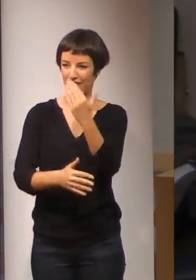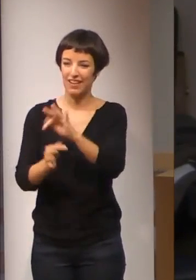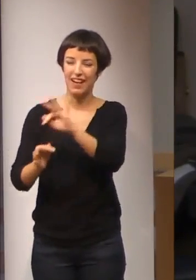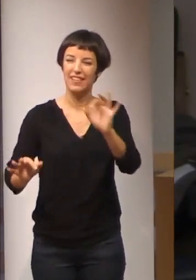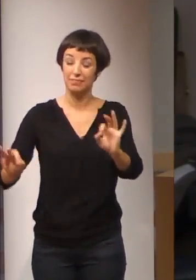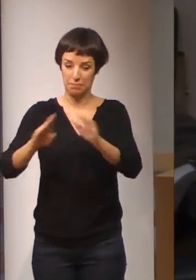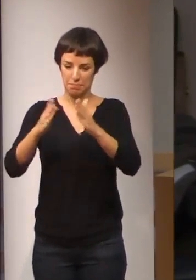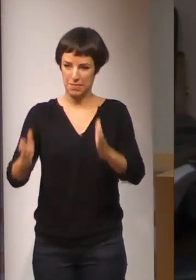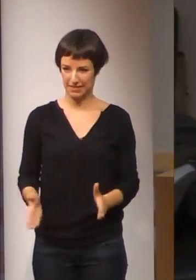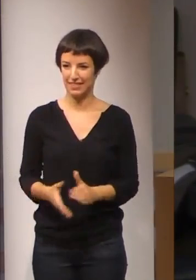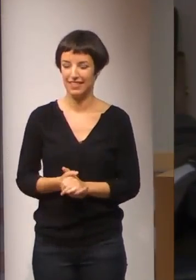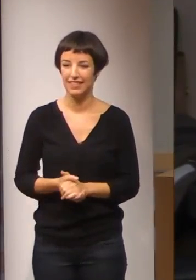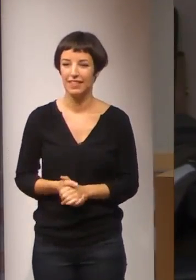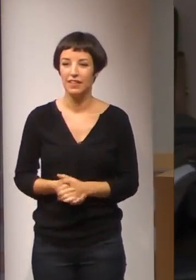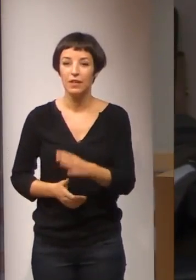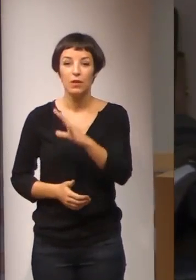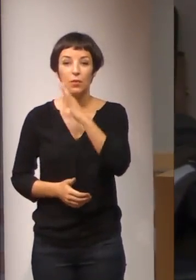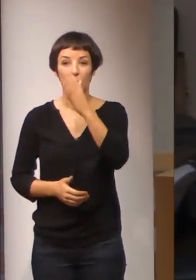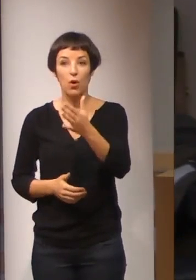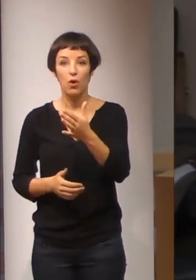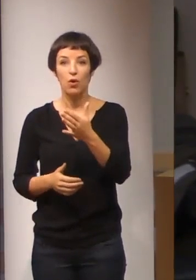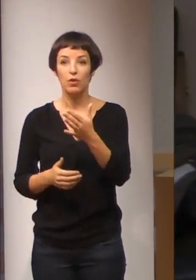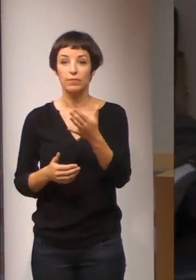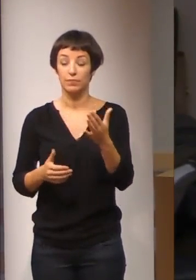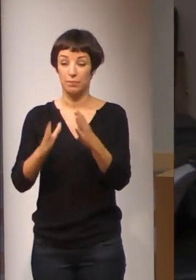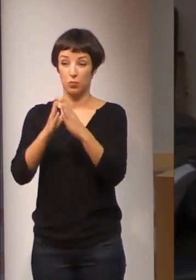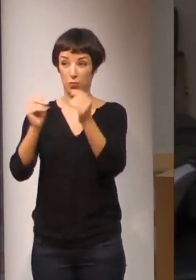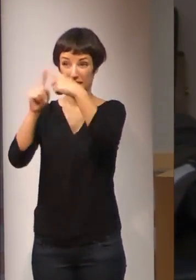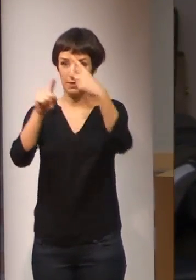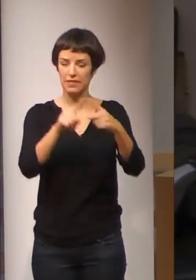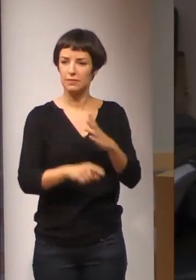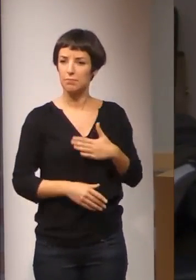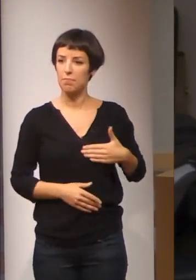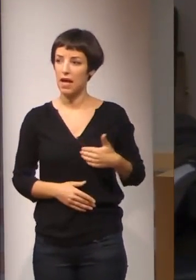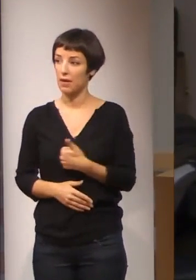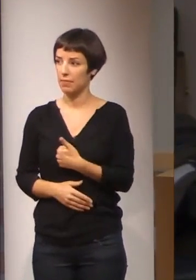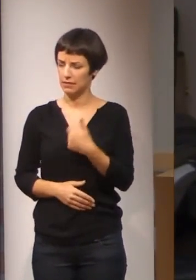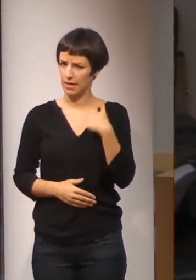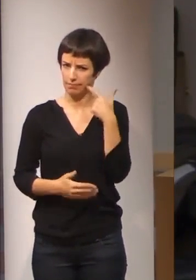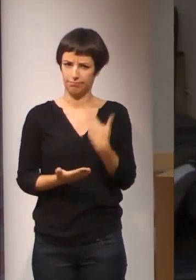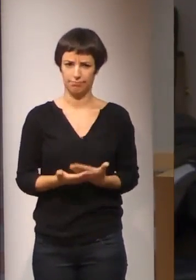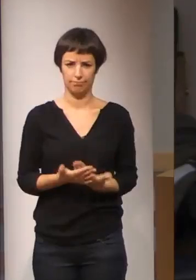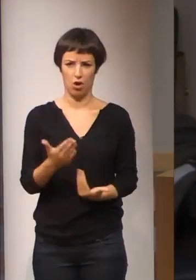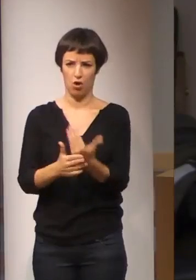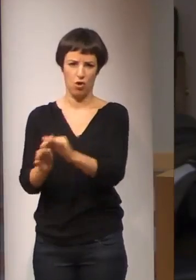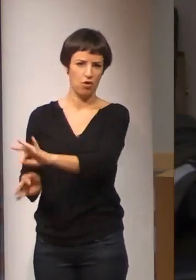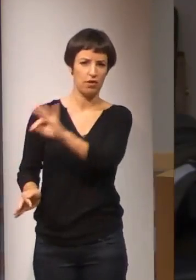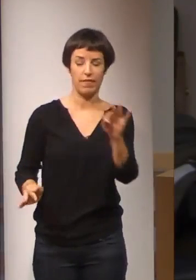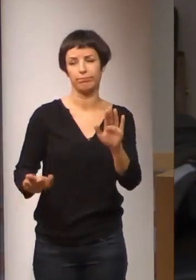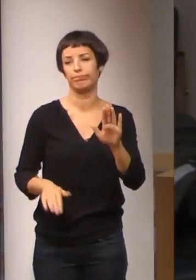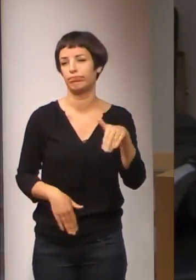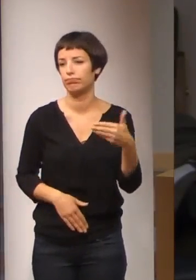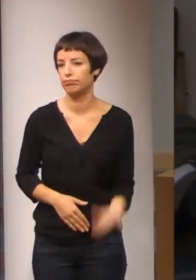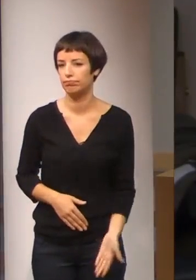particular en esta mesa, porque el papel de las universidades, como se está demostrando en esta jornada, es